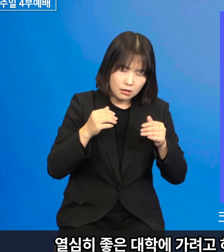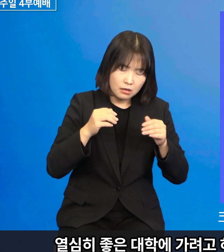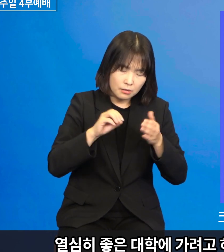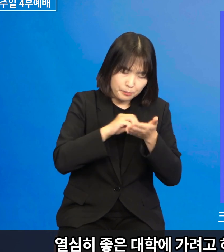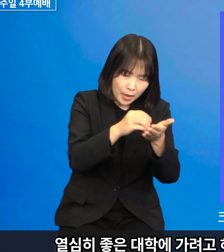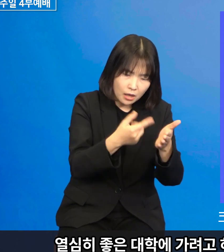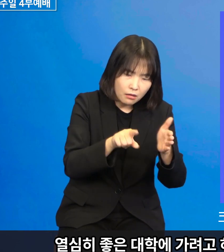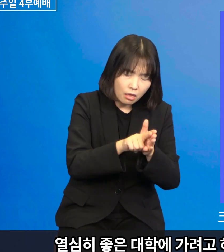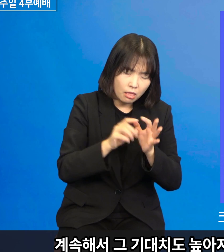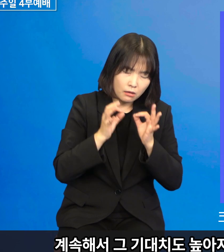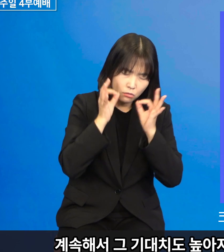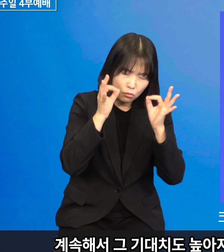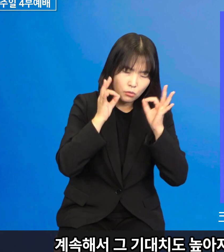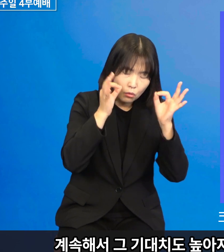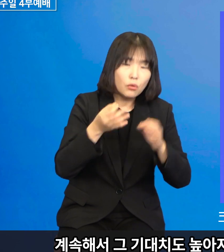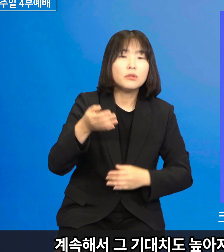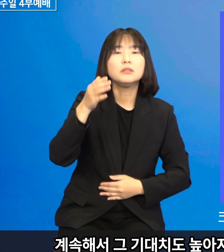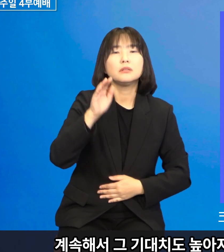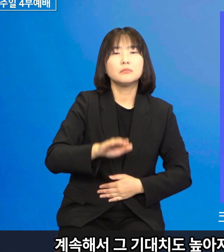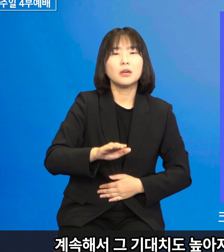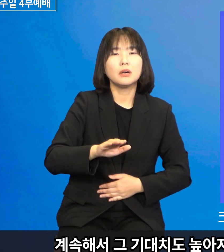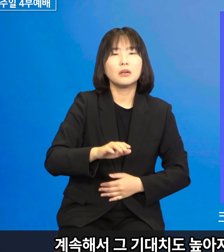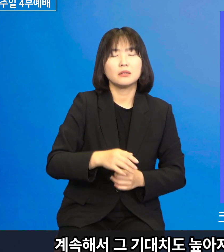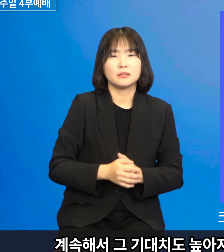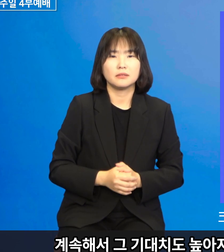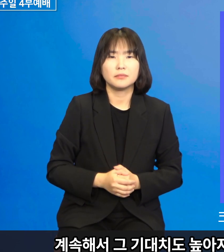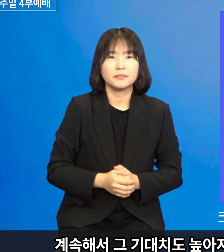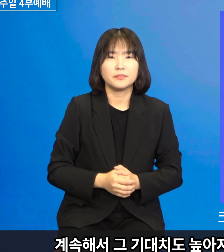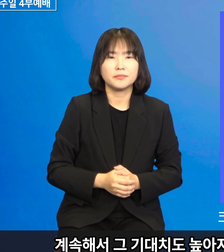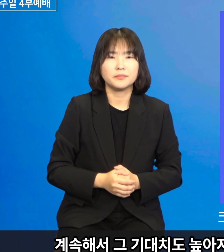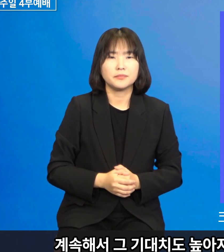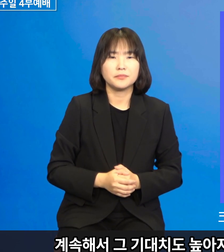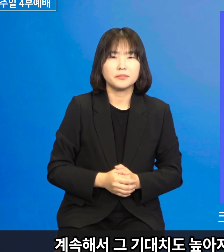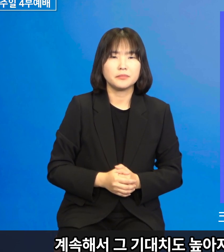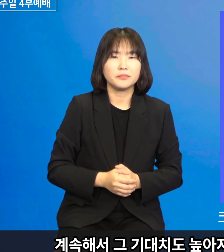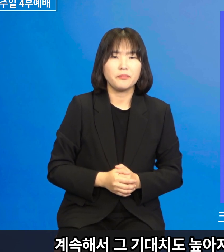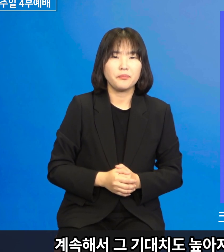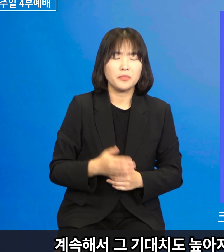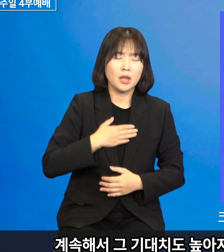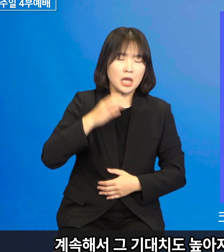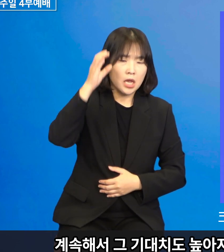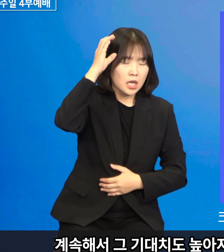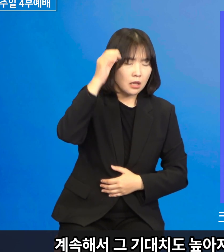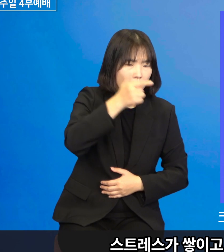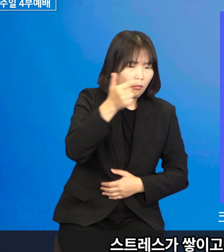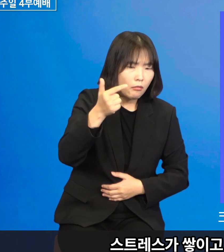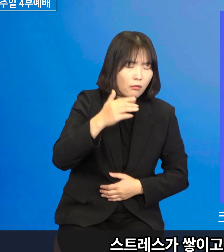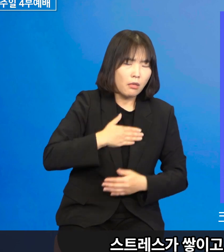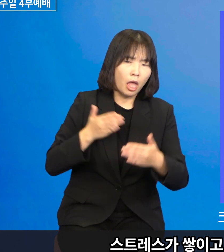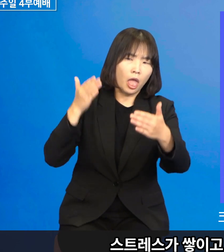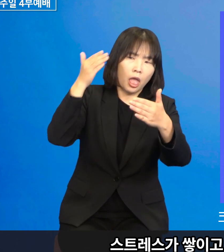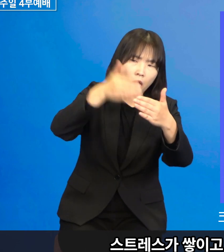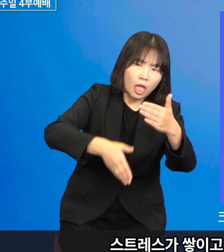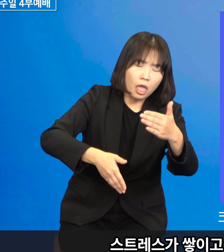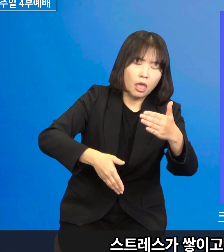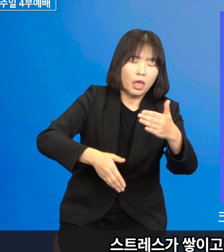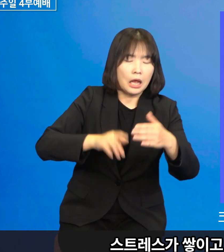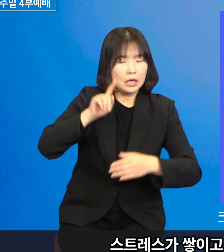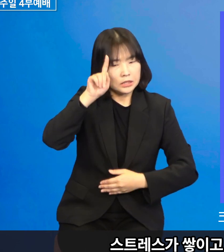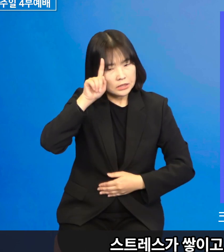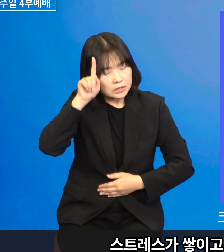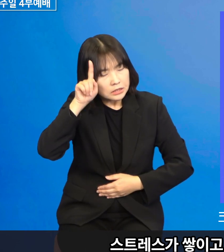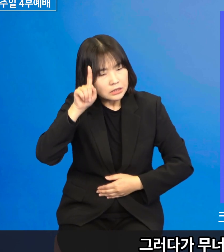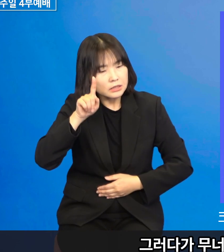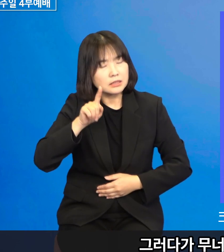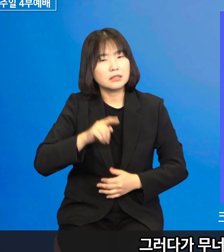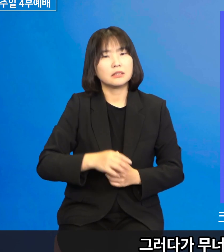가려고 하지만 계속해서 그 기대치는 높아지고 나는 그것을 다할 수가 없고 스트레스가 쌓이고 사람들에게 짜증을